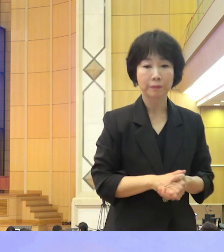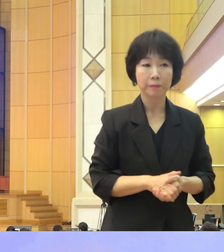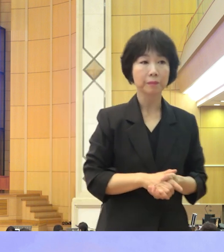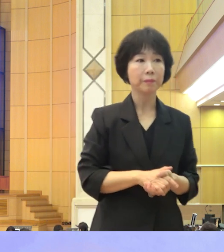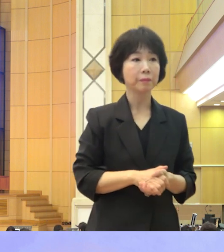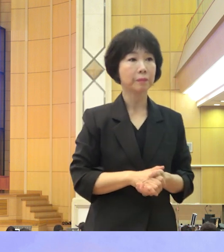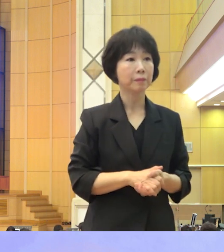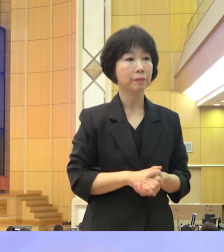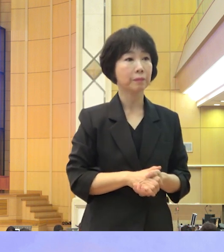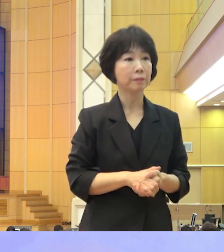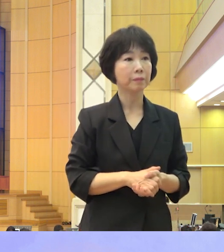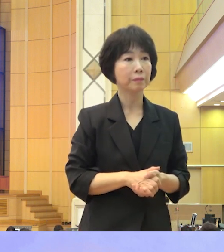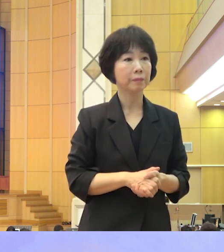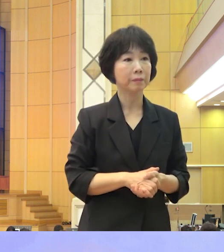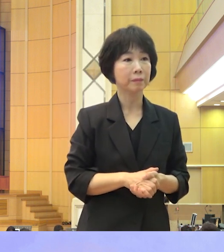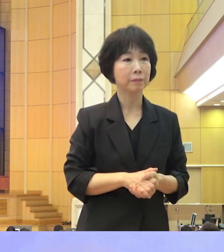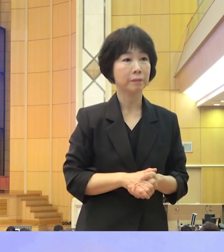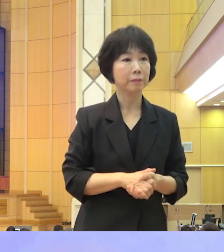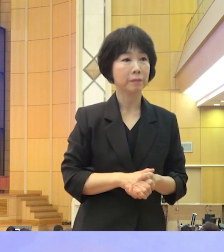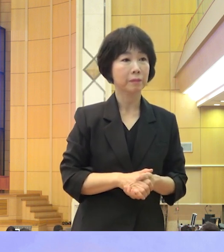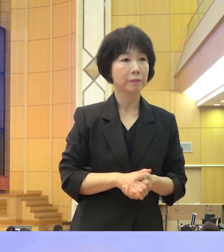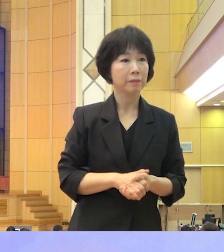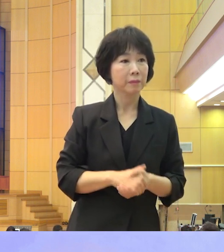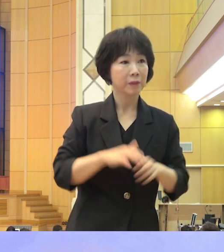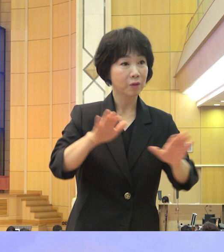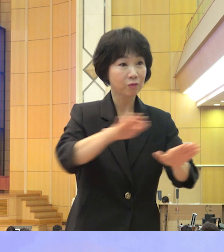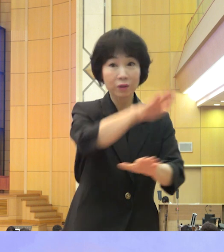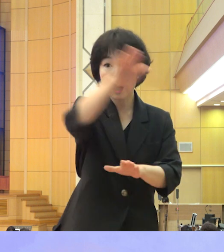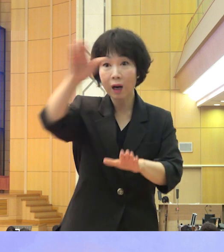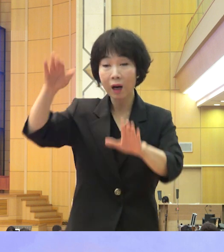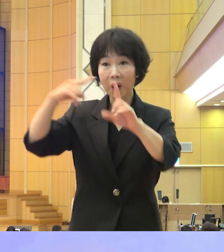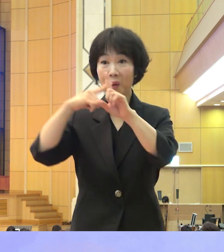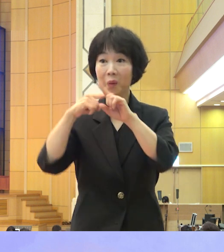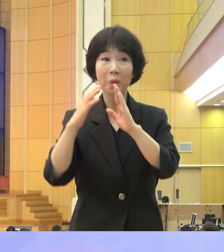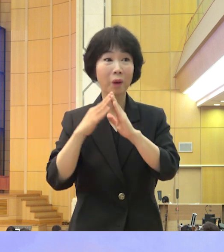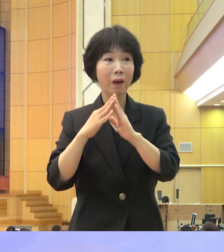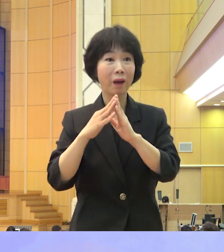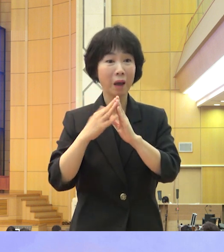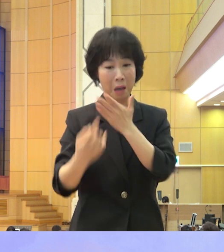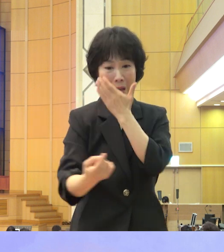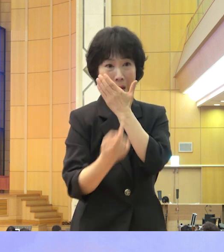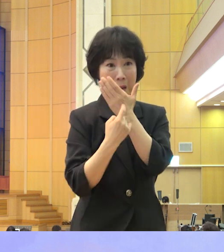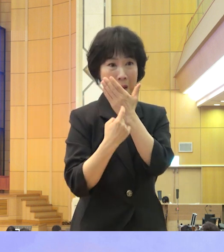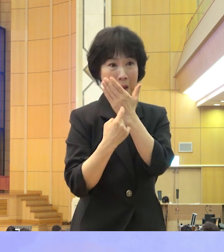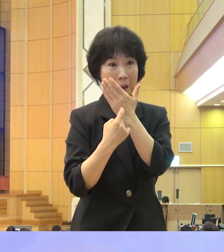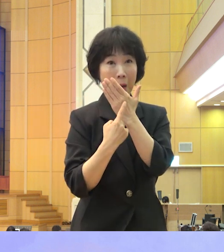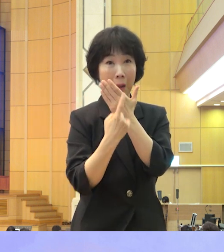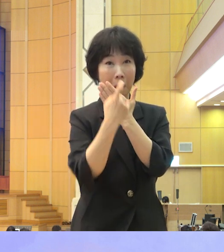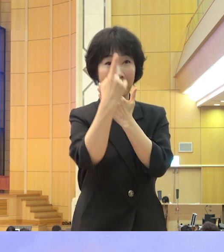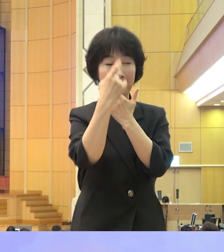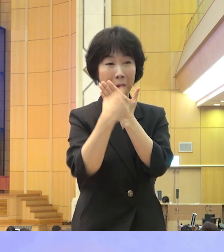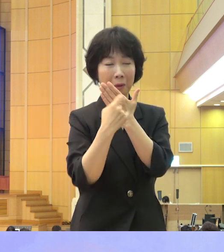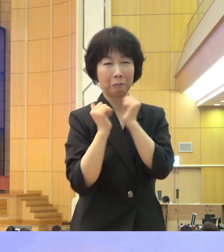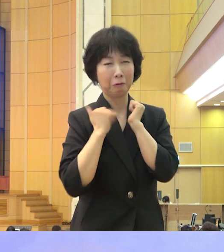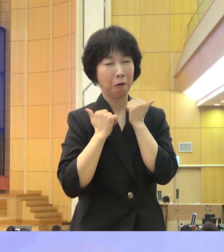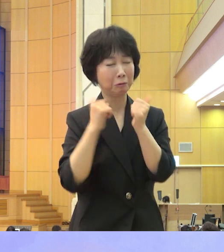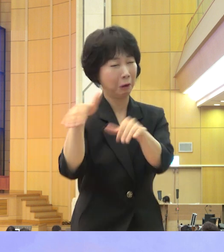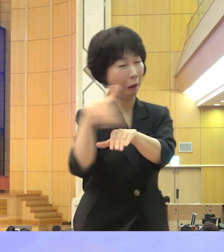있고 그냥 교인이 있어요. 그냥 교인은 교회 다니는 사람이에요. 그러니까 하나님 말씀